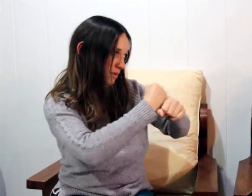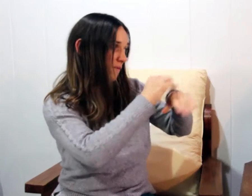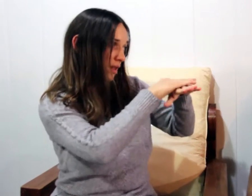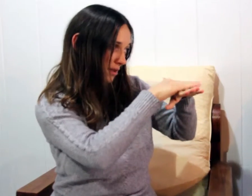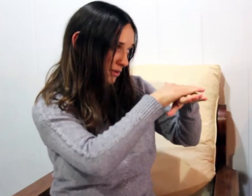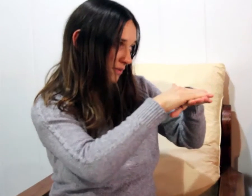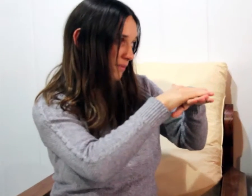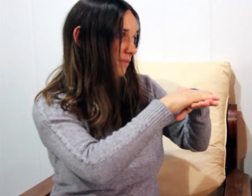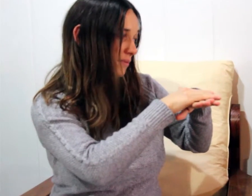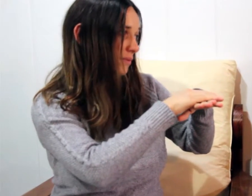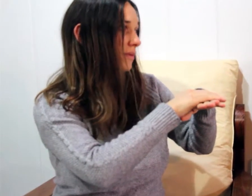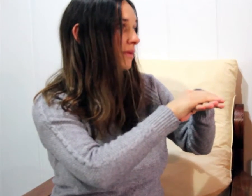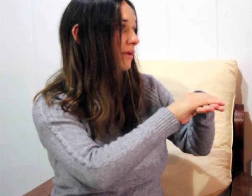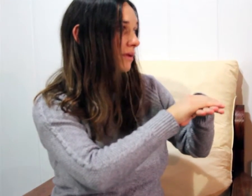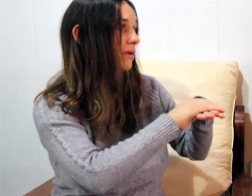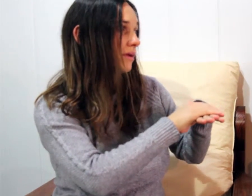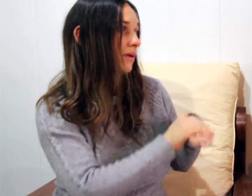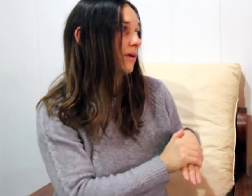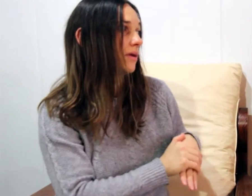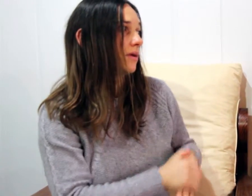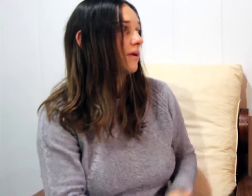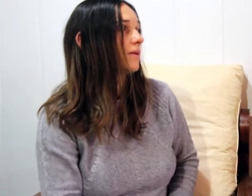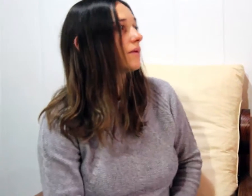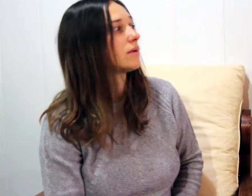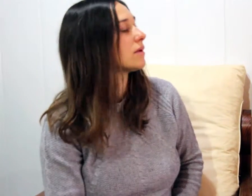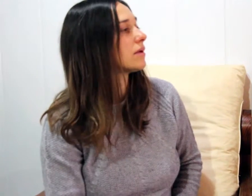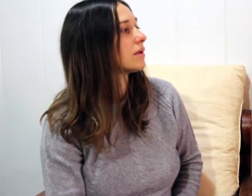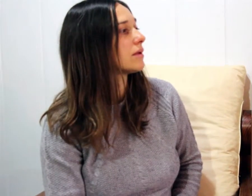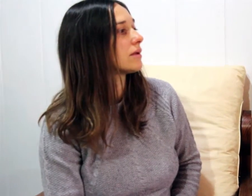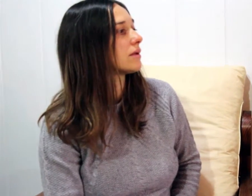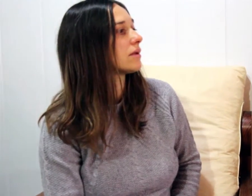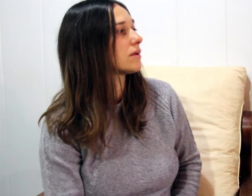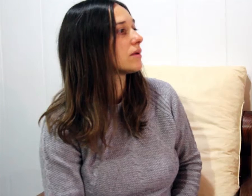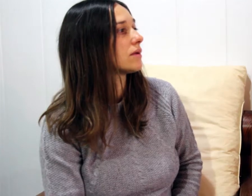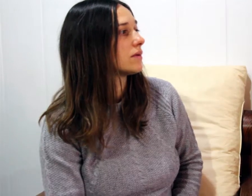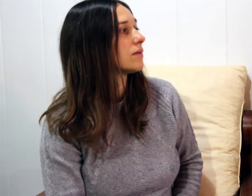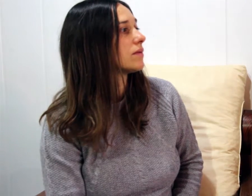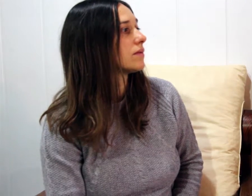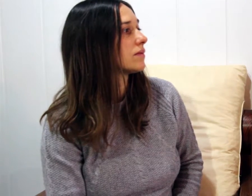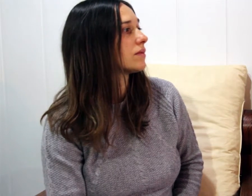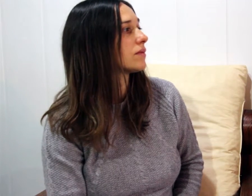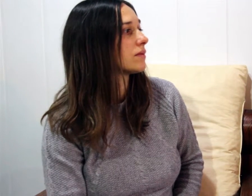Claro, está primero, segundo y tercero. Y después el curso ese básico, que es un curso rápido.